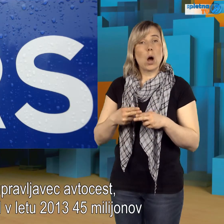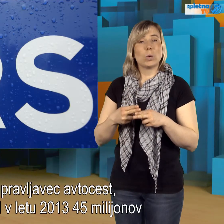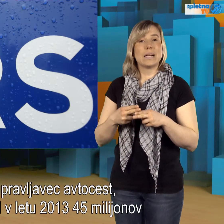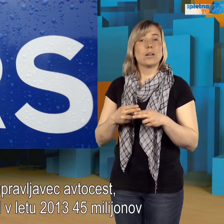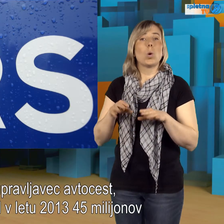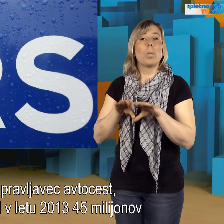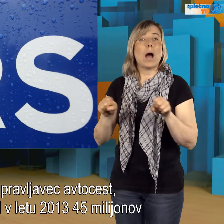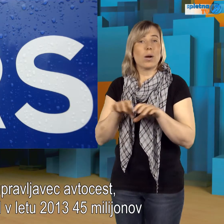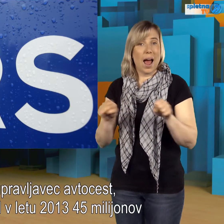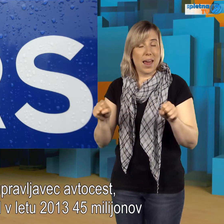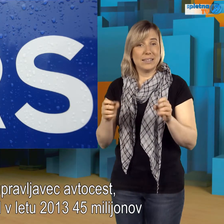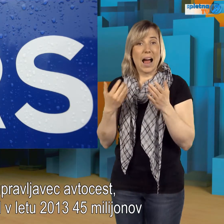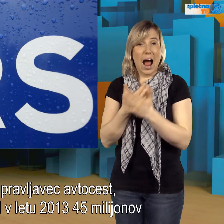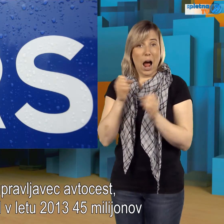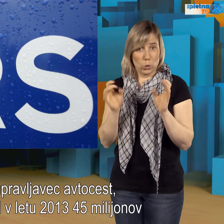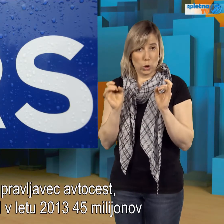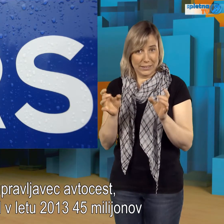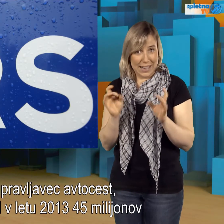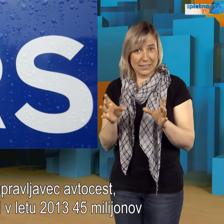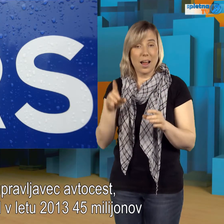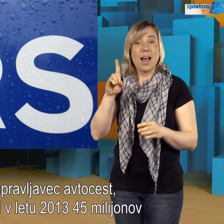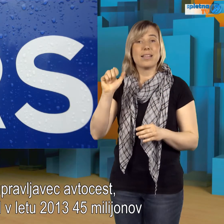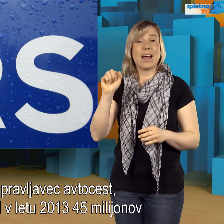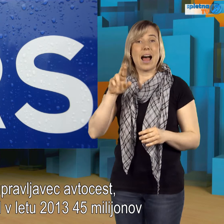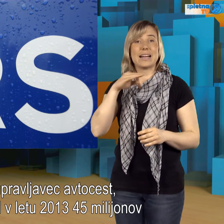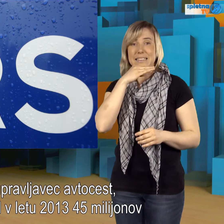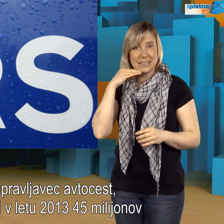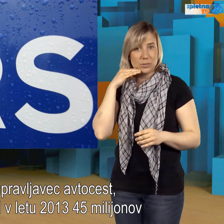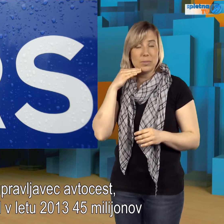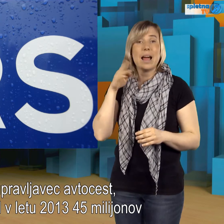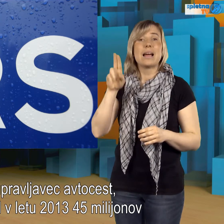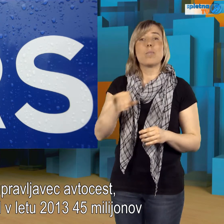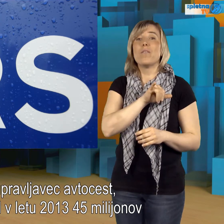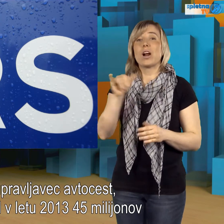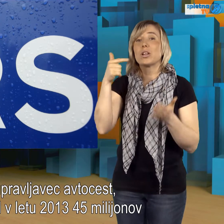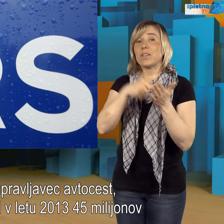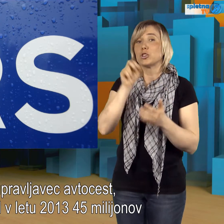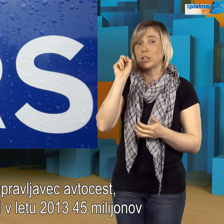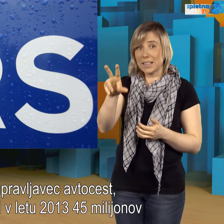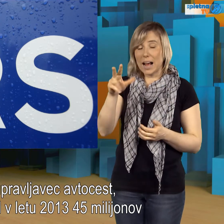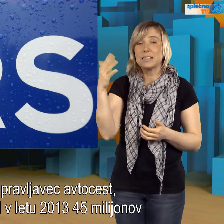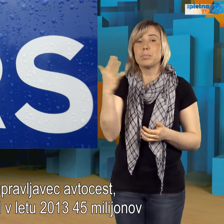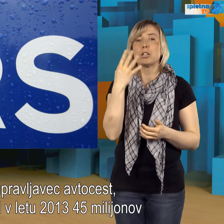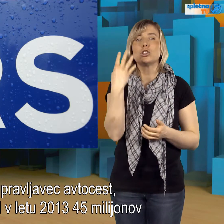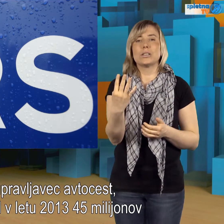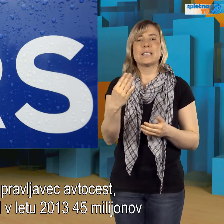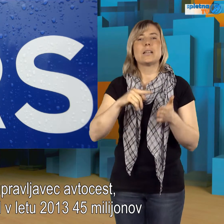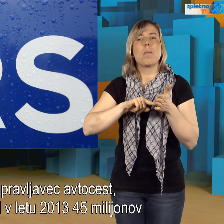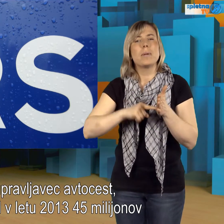Državni upravljavec cest Dars je imel v letu 2013 45 milijonov evrov čistega dobička, kar je